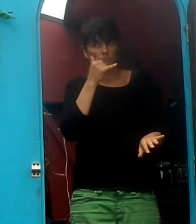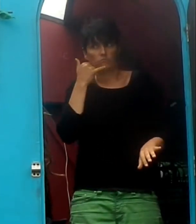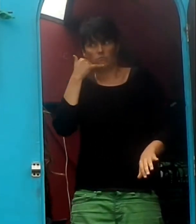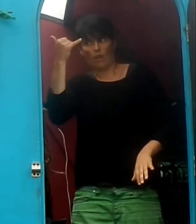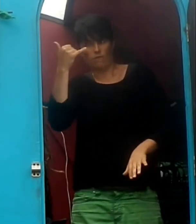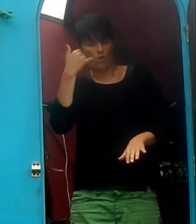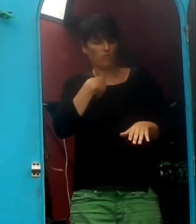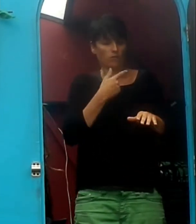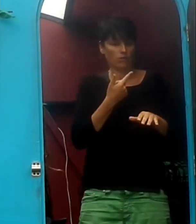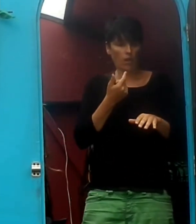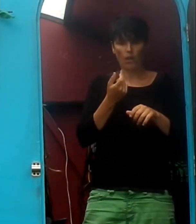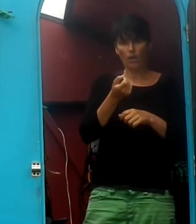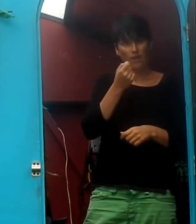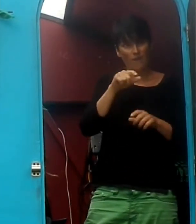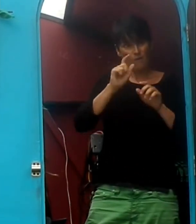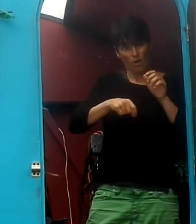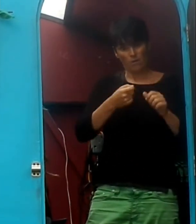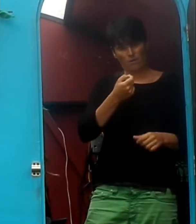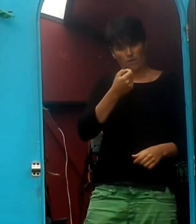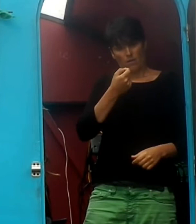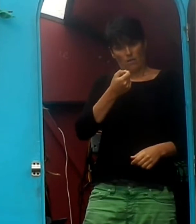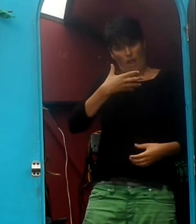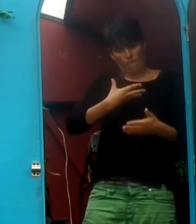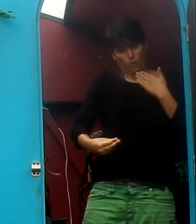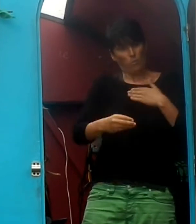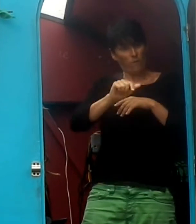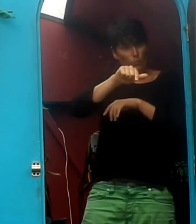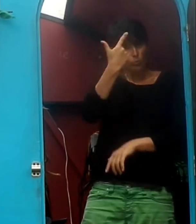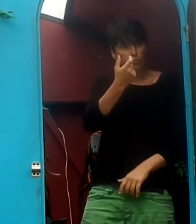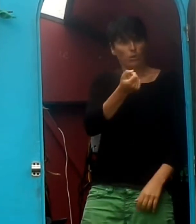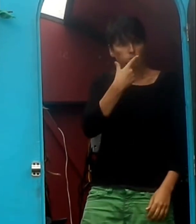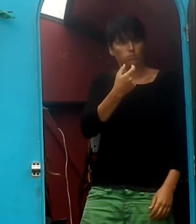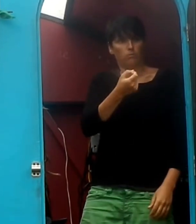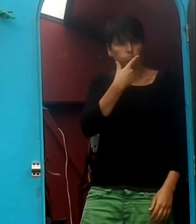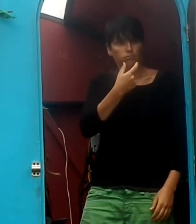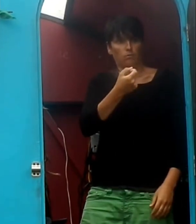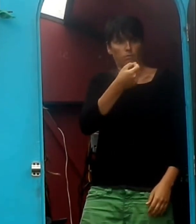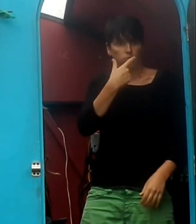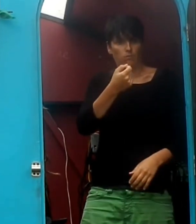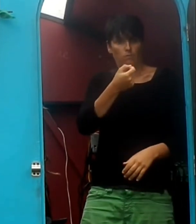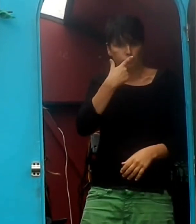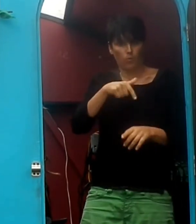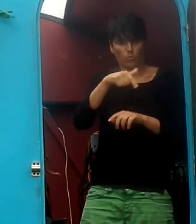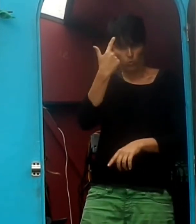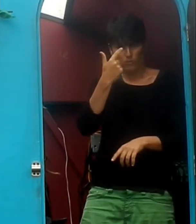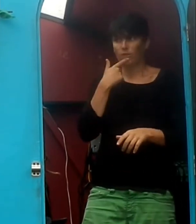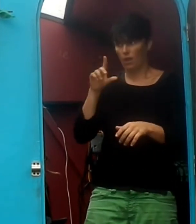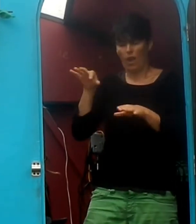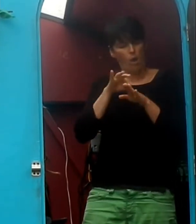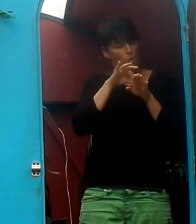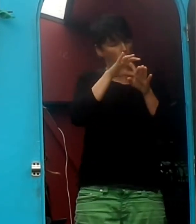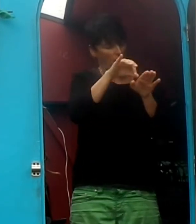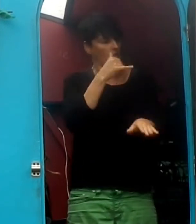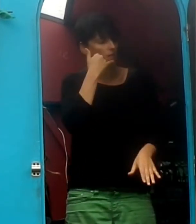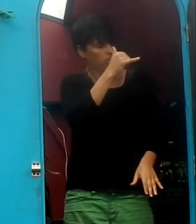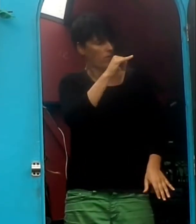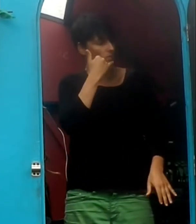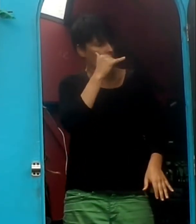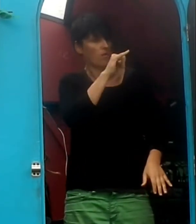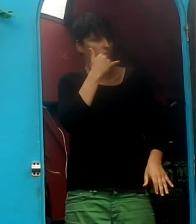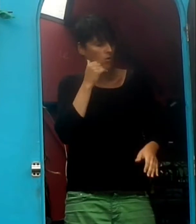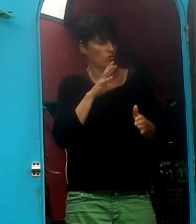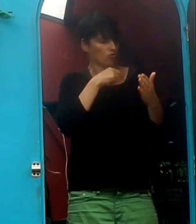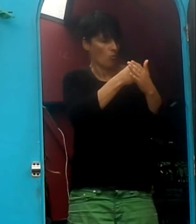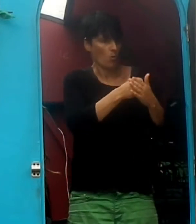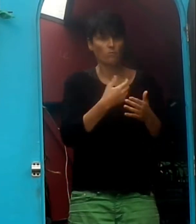ses 12 pastilles pour avorter. Donc ça se fait pas mal dans les villes, mais ça ne se fait pas non plus partout en Argentine. Il